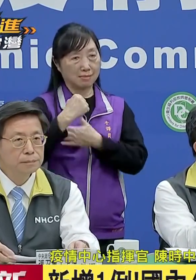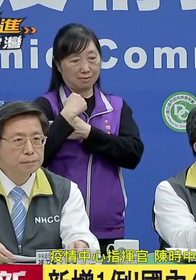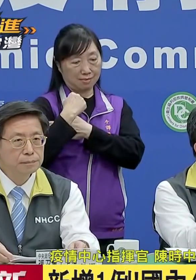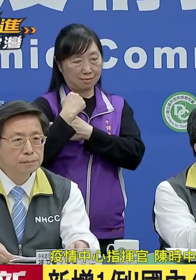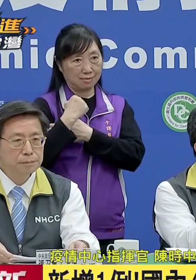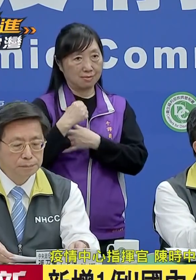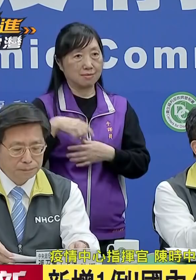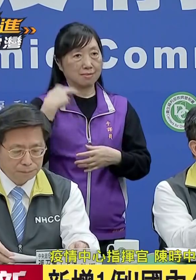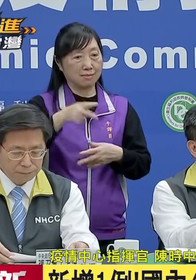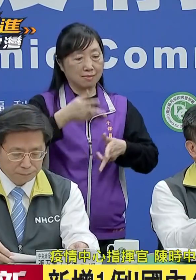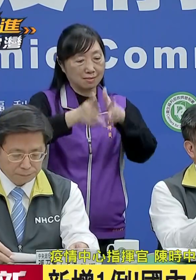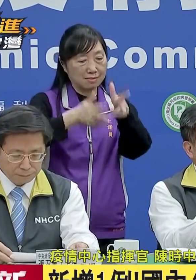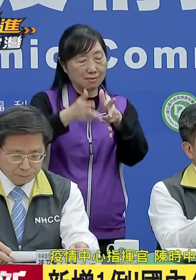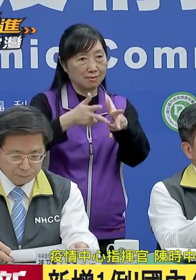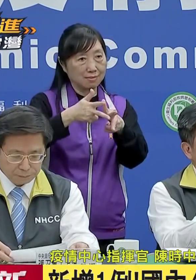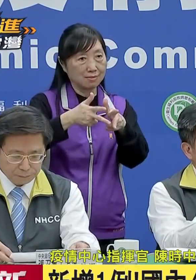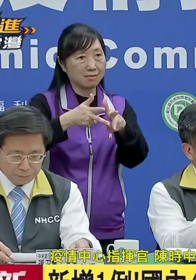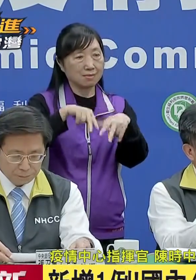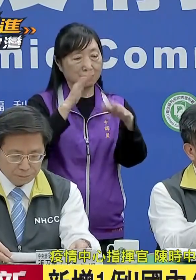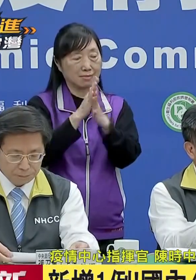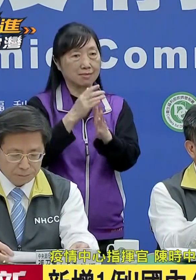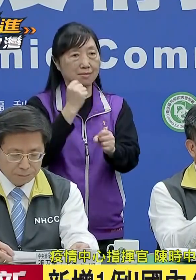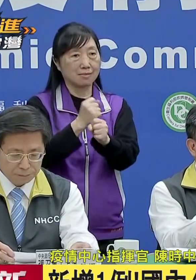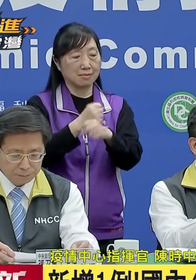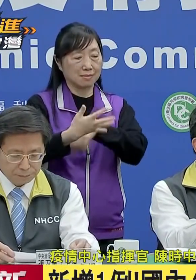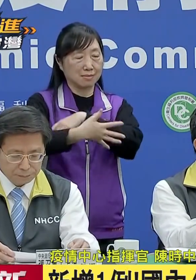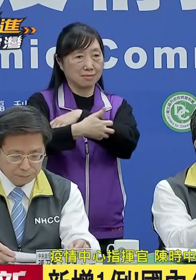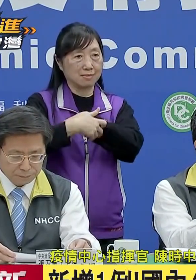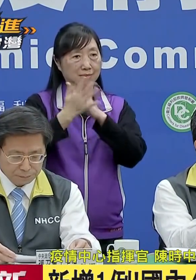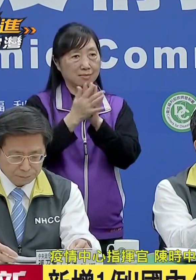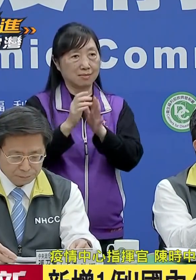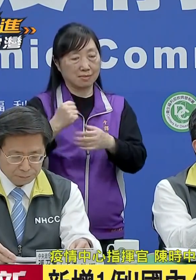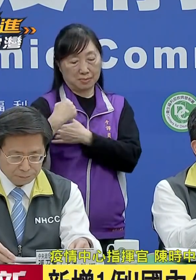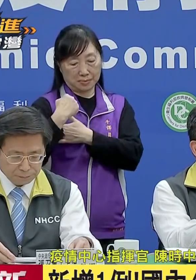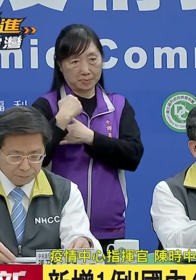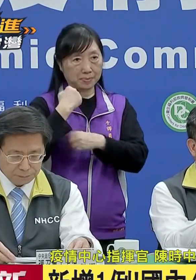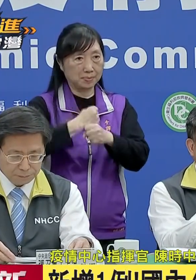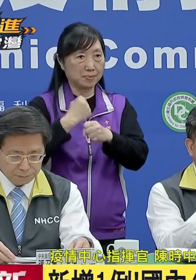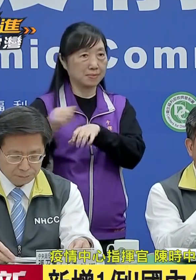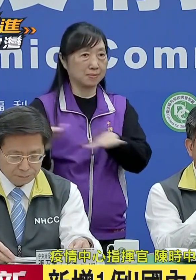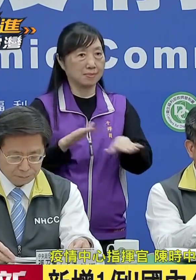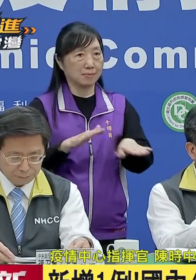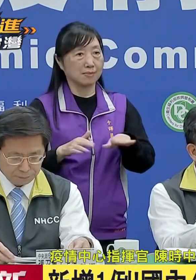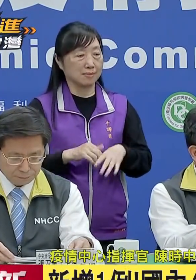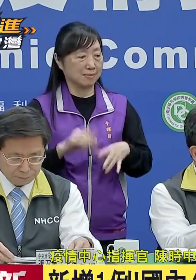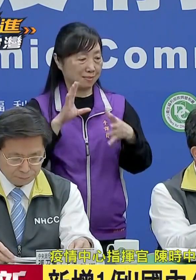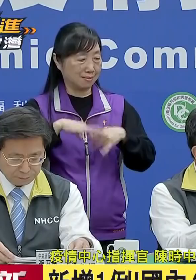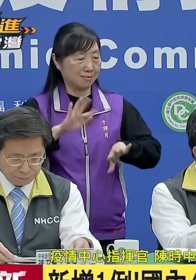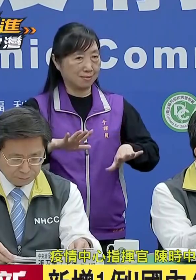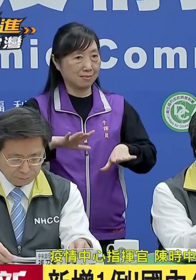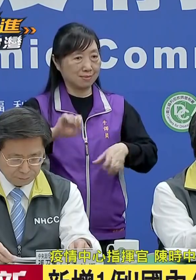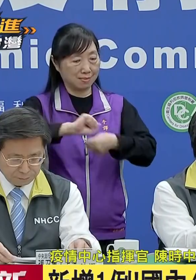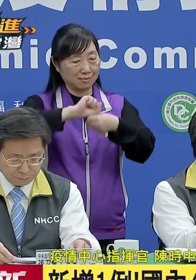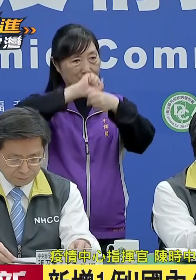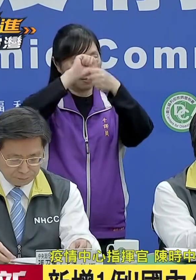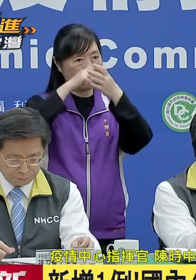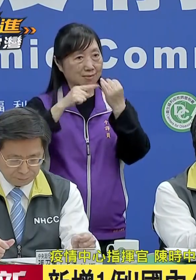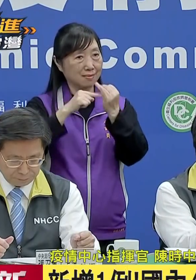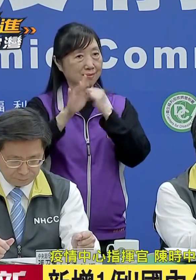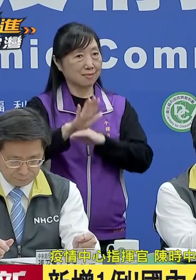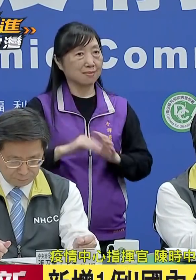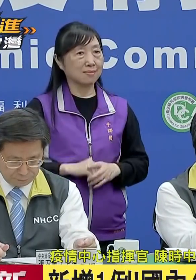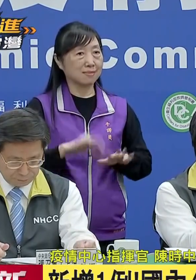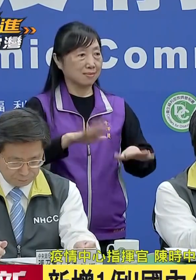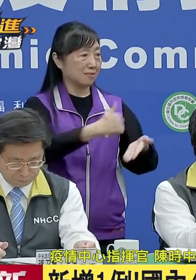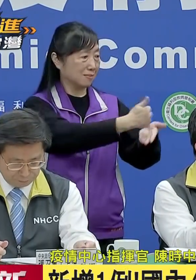多相关的厂商还有制造的人员非常的努力。好，逐渐我们的产能是在增加中，那这一部